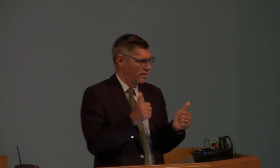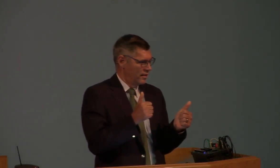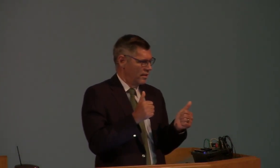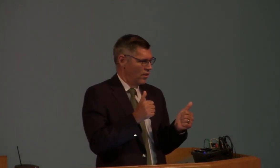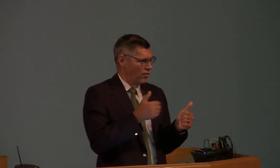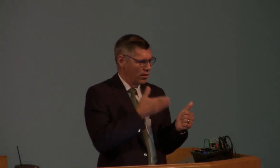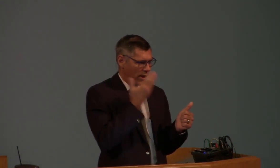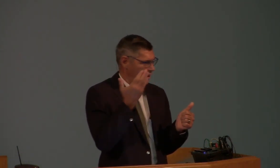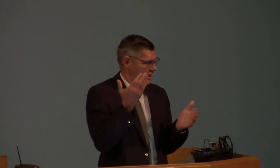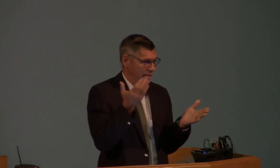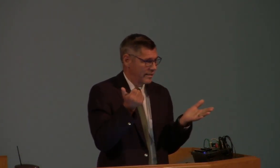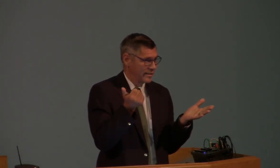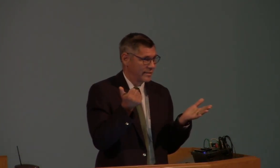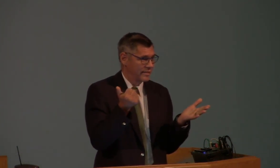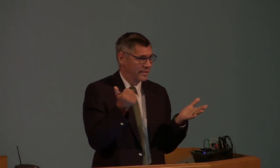Of iemand?